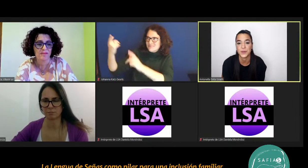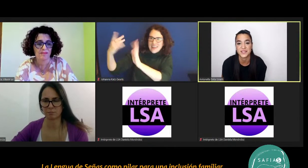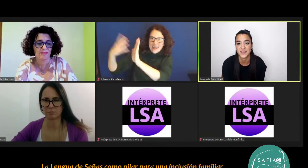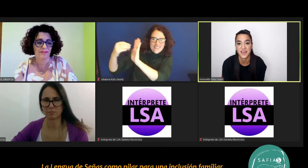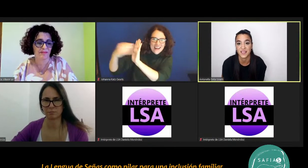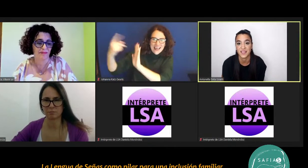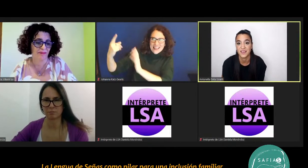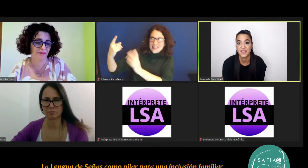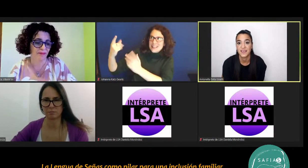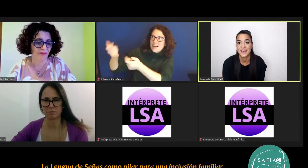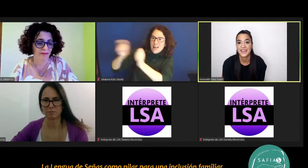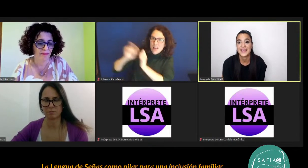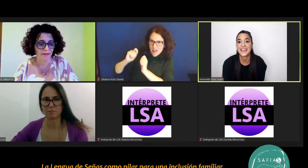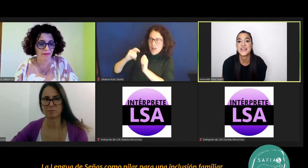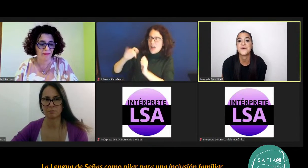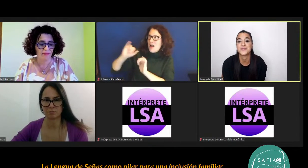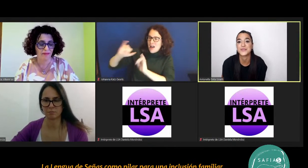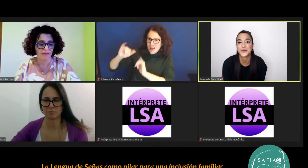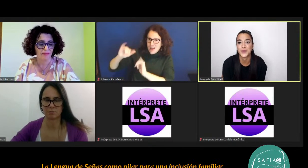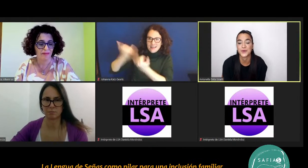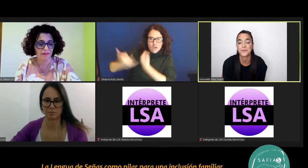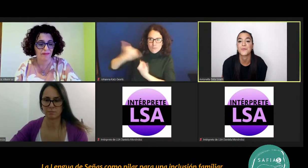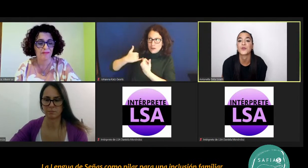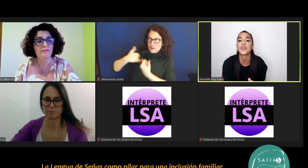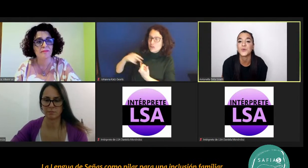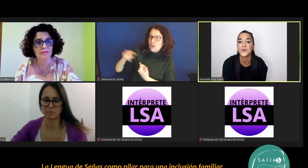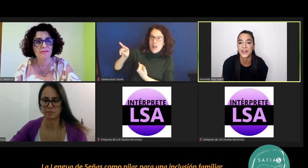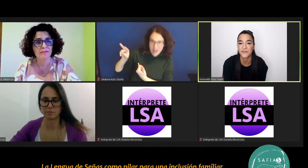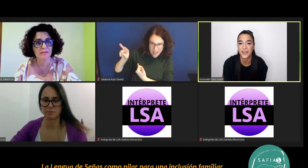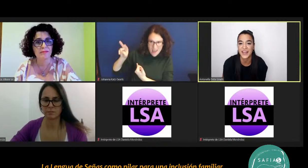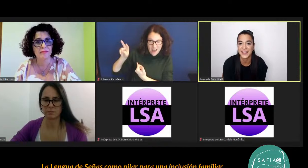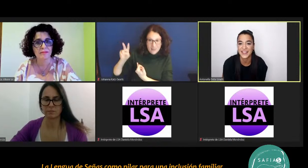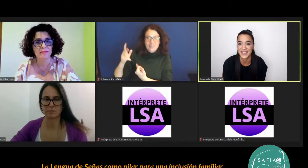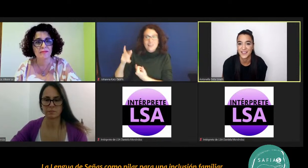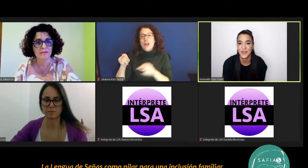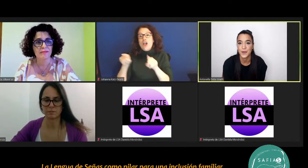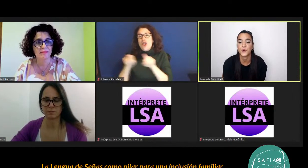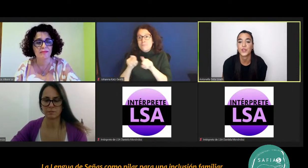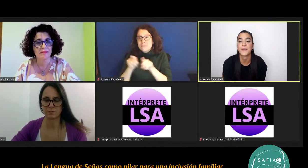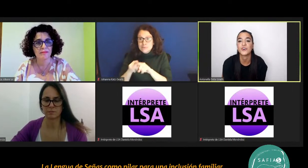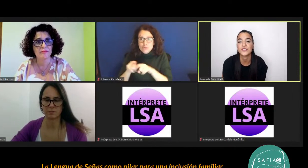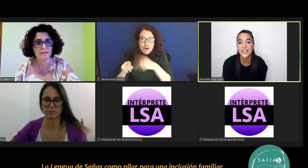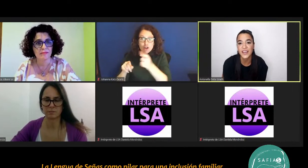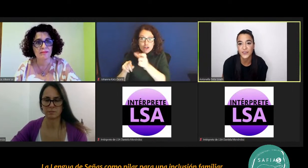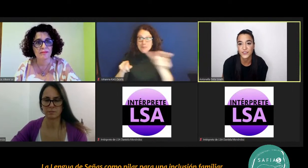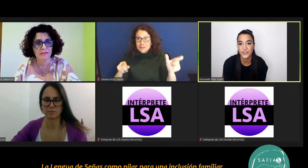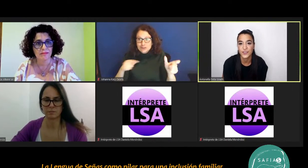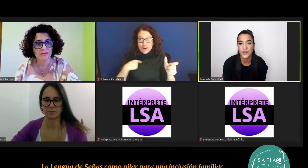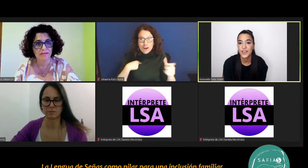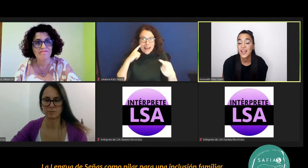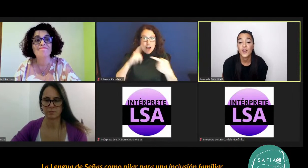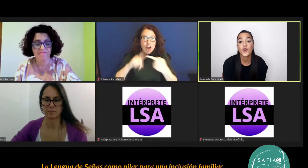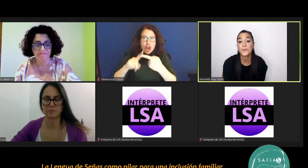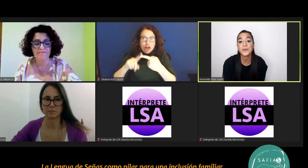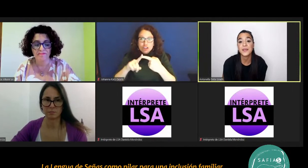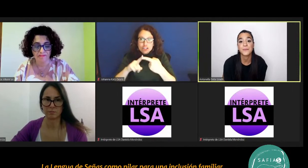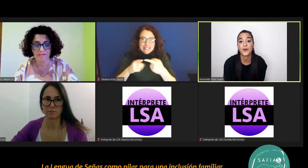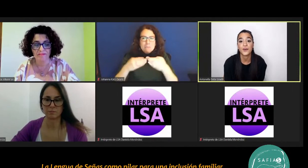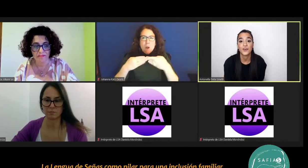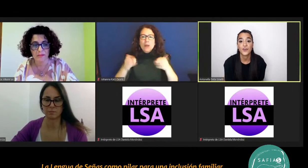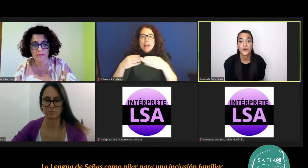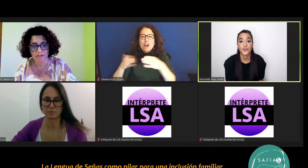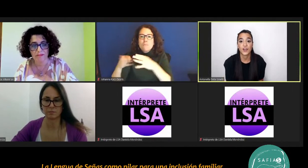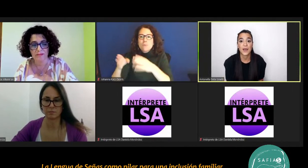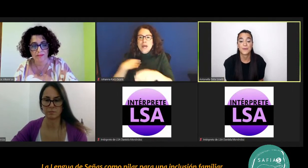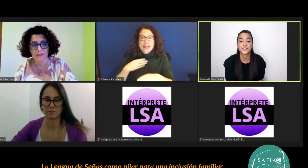esa universidad que iban sordos, pero porque tuve un referente, porque me contaron. Lo